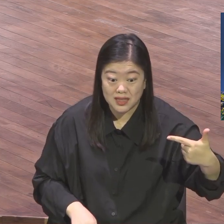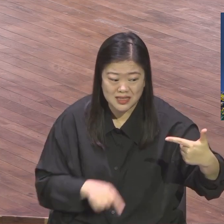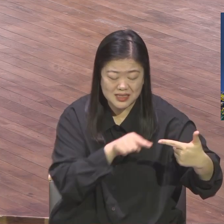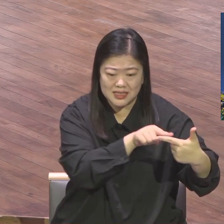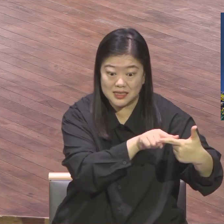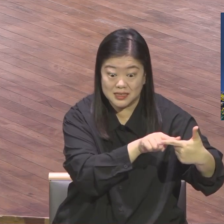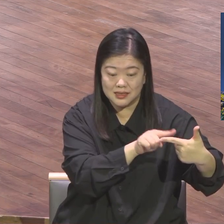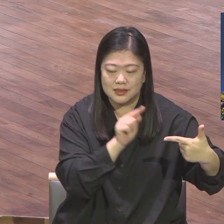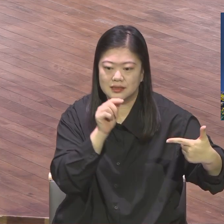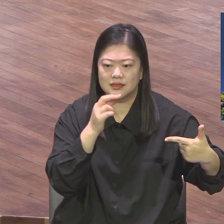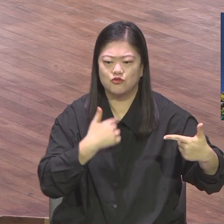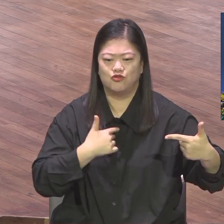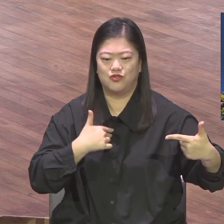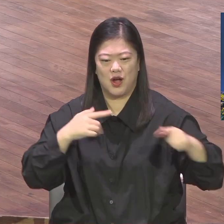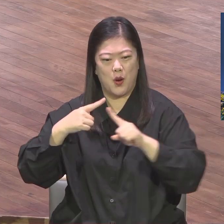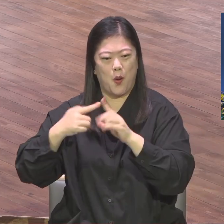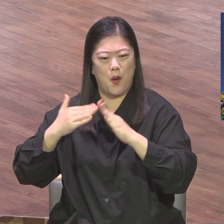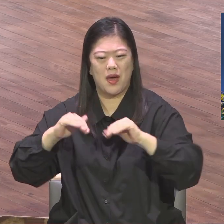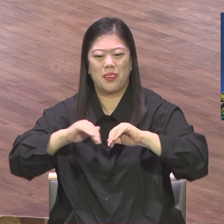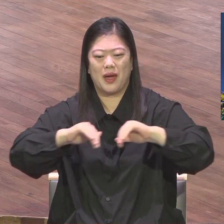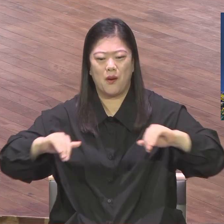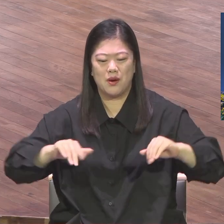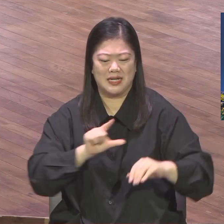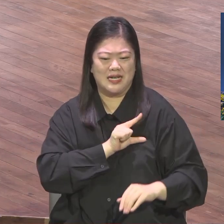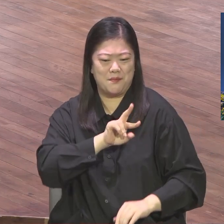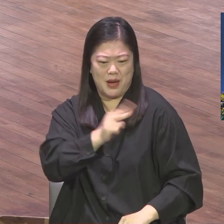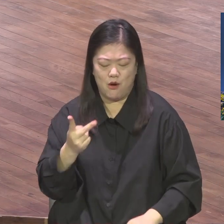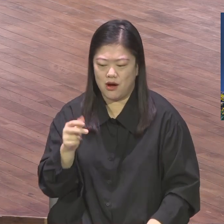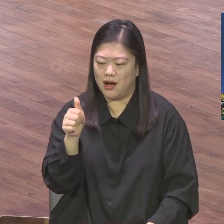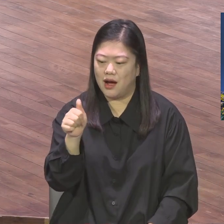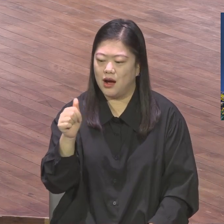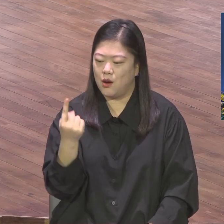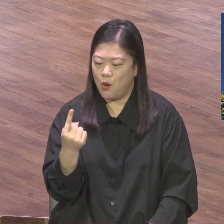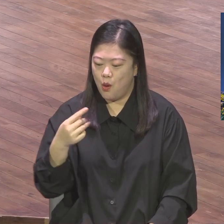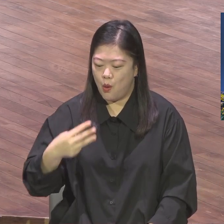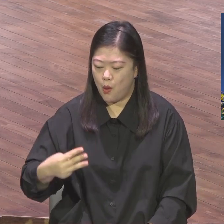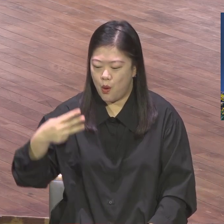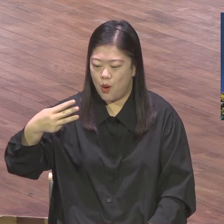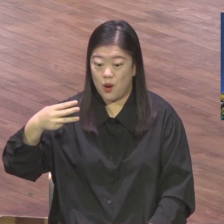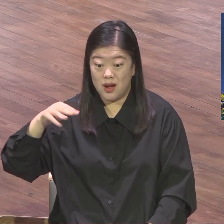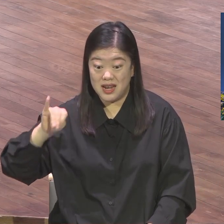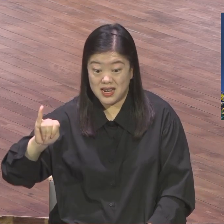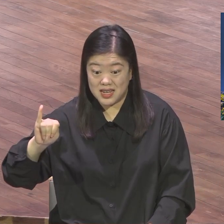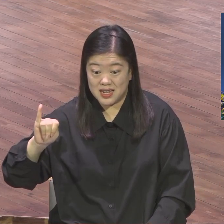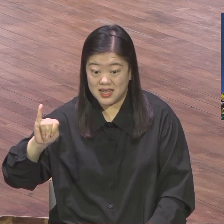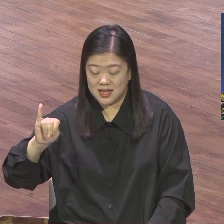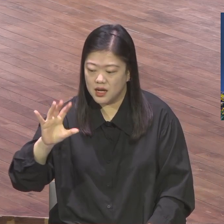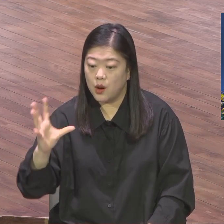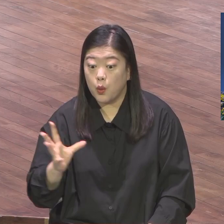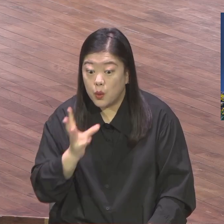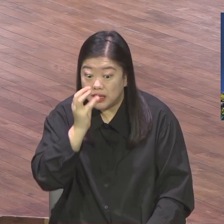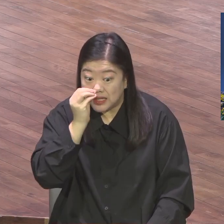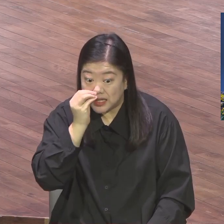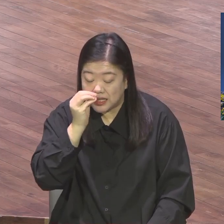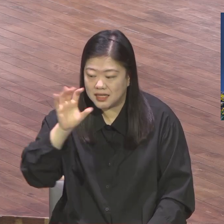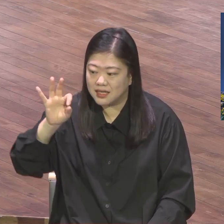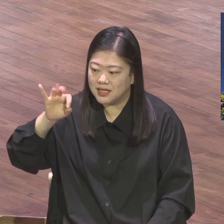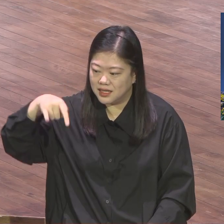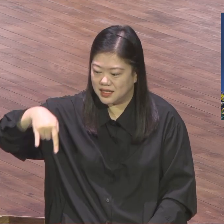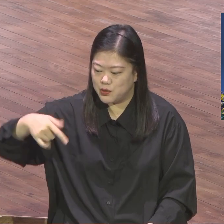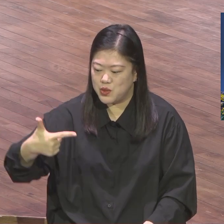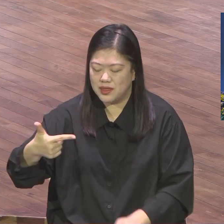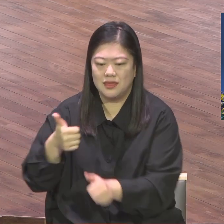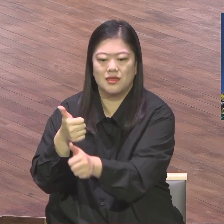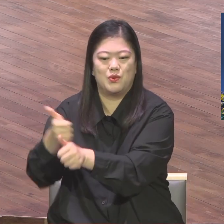홀리윈 페스티벌 무슨 말입니까? 거룩한 승리의 축제 라고 하는 이름으로 이렇게 바꾸어서 오늘 진행을 하고 있습니다.